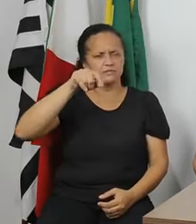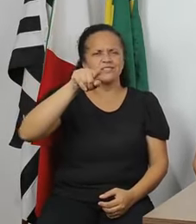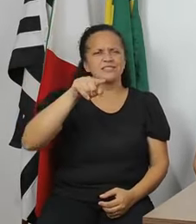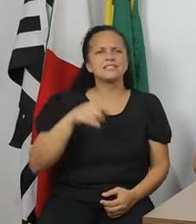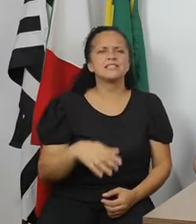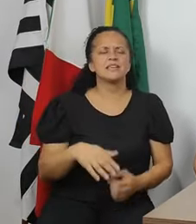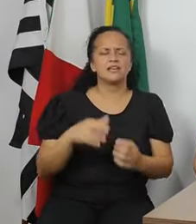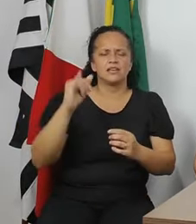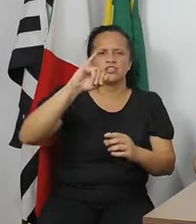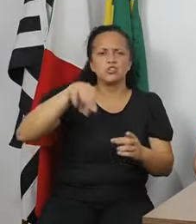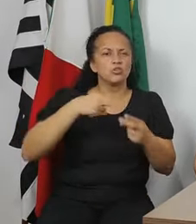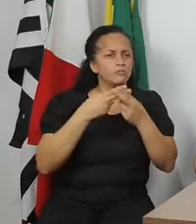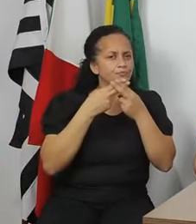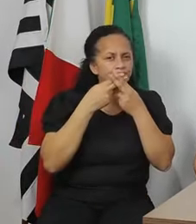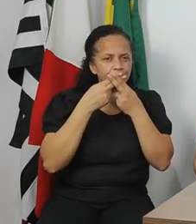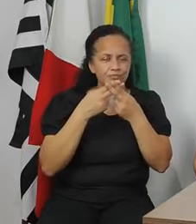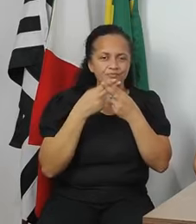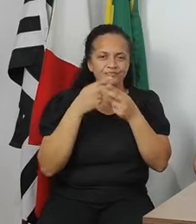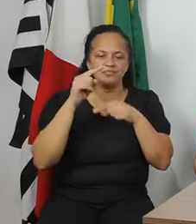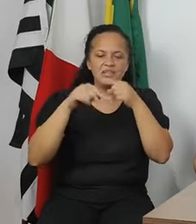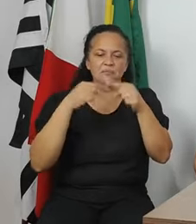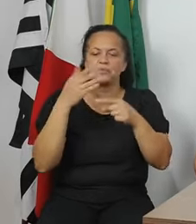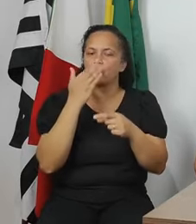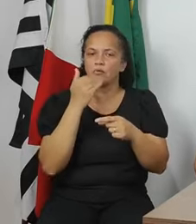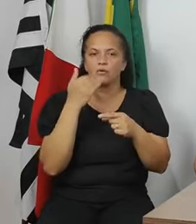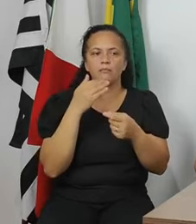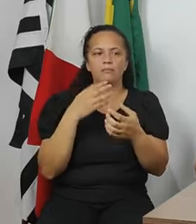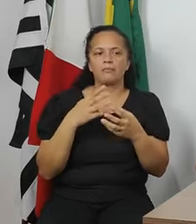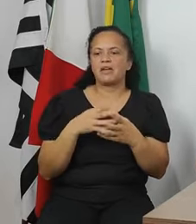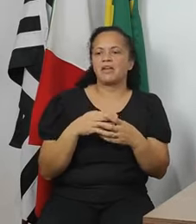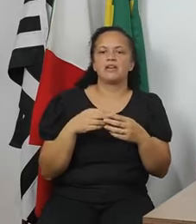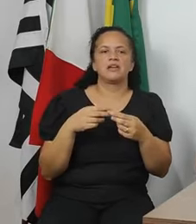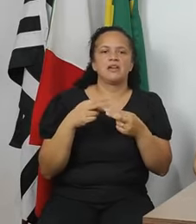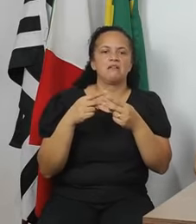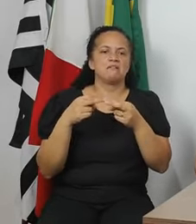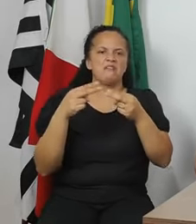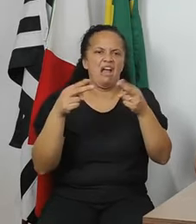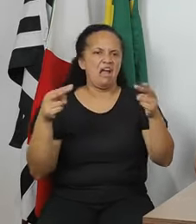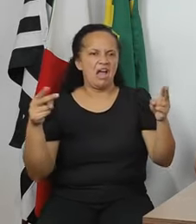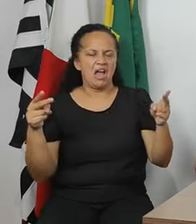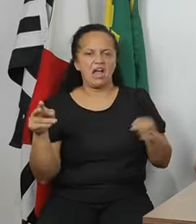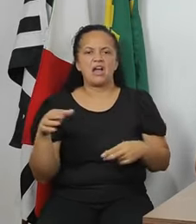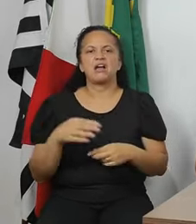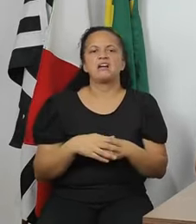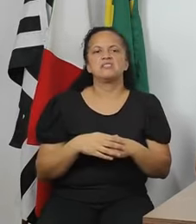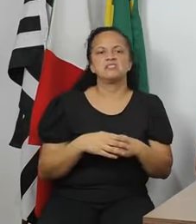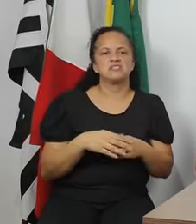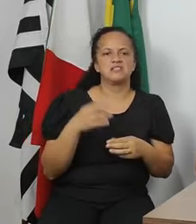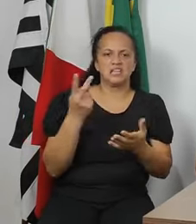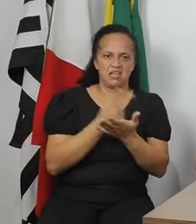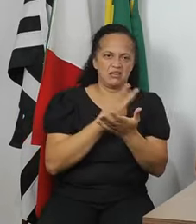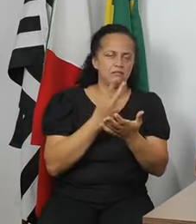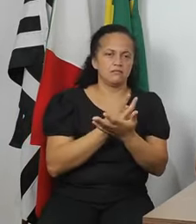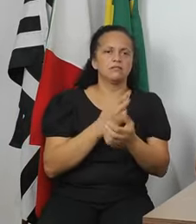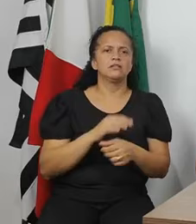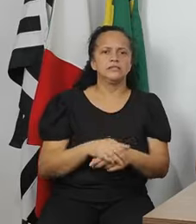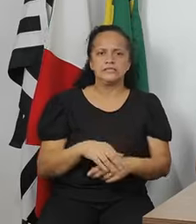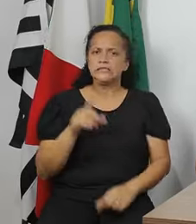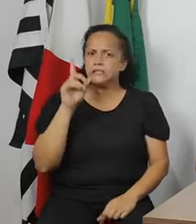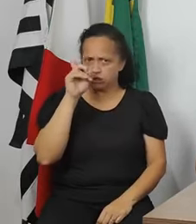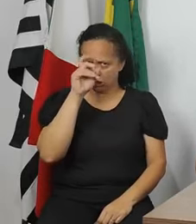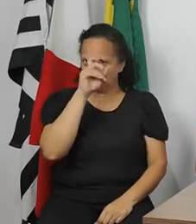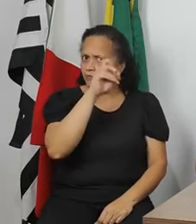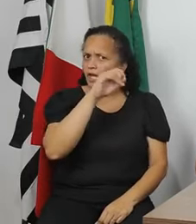né? Então nós temos que tomar muito cuidado acerca disso, né? Jejum é difícil de praticar? Com certeza, porque nosso